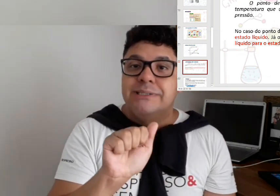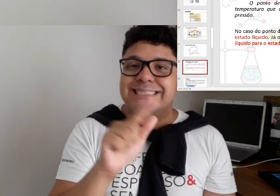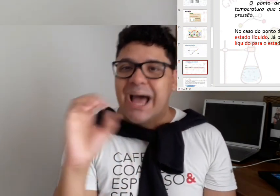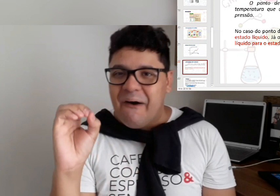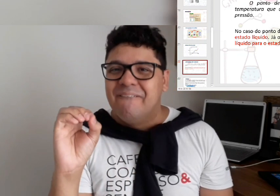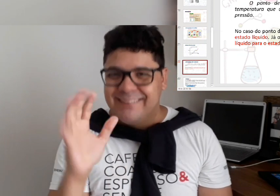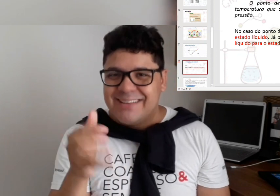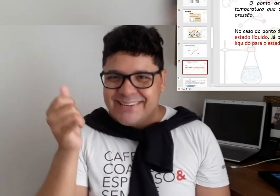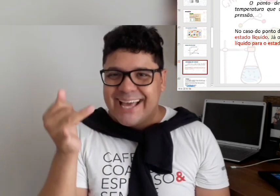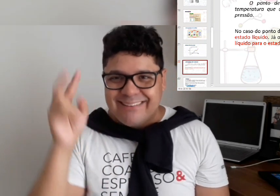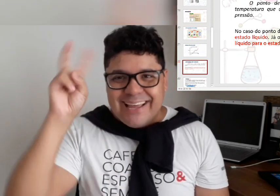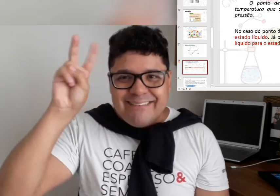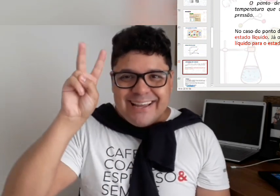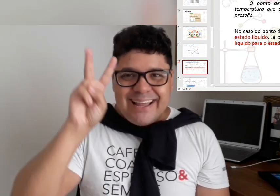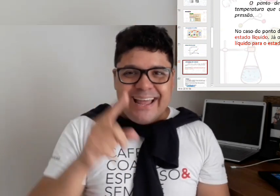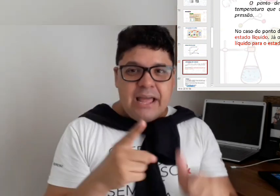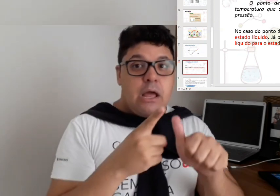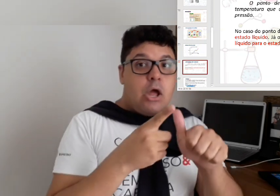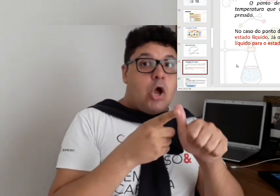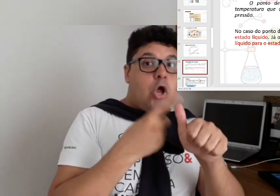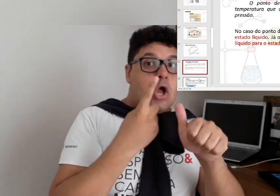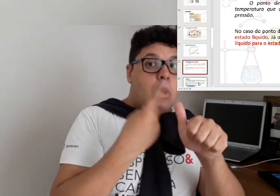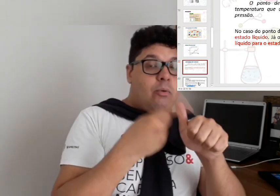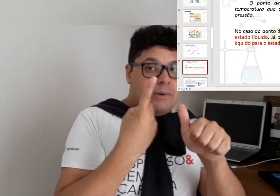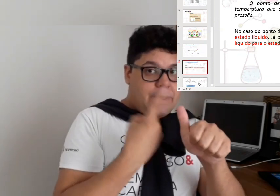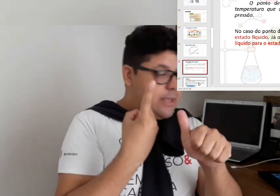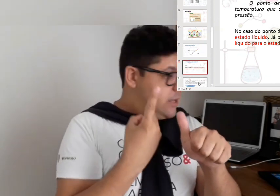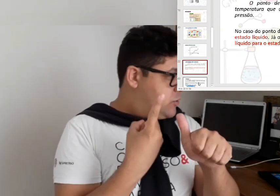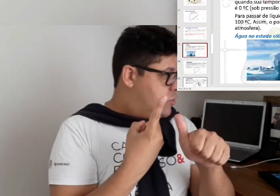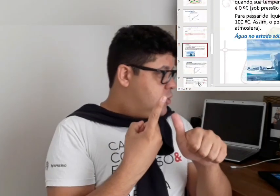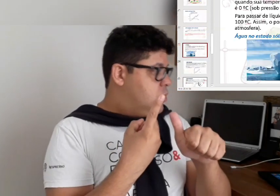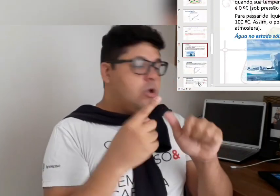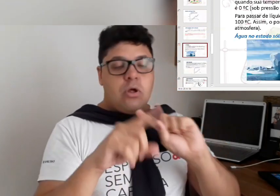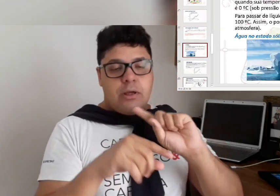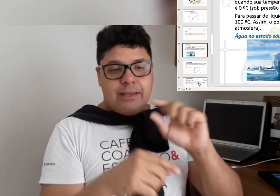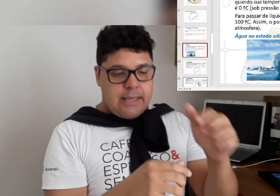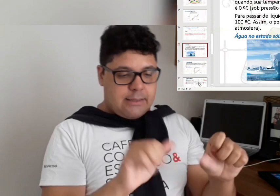Já o ponto de ebulição refere-se à mudança do estado líquido para o estado gasoso.